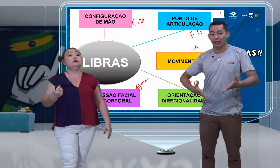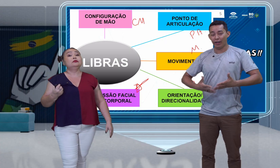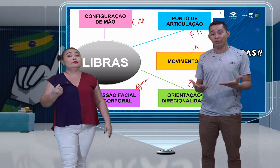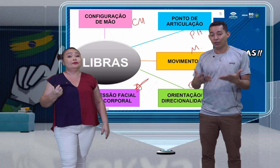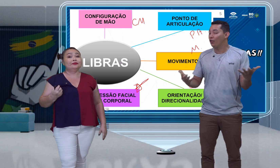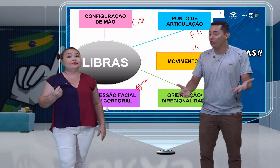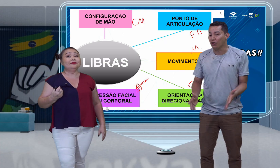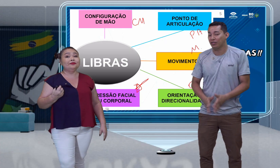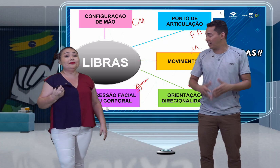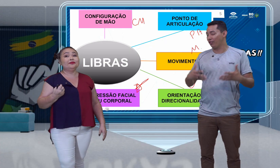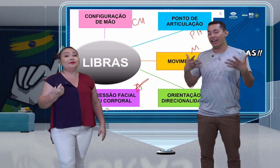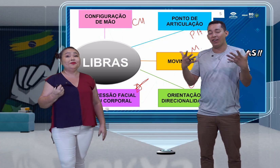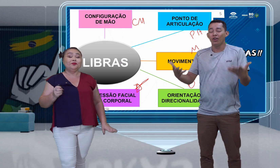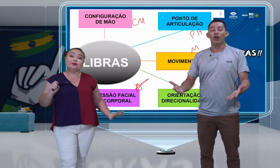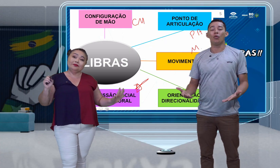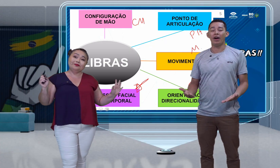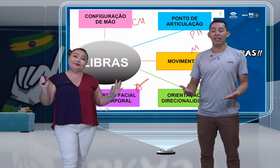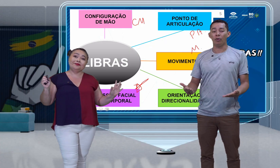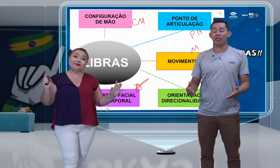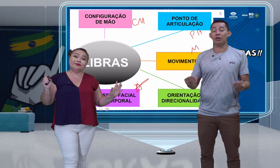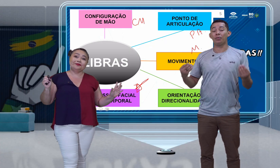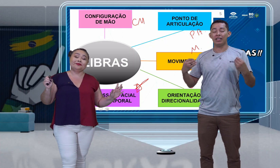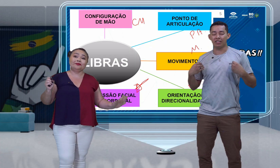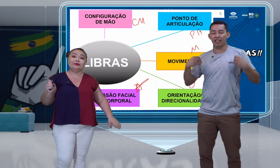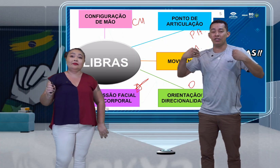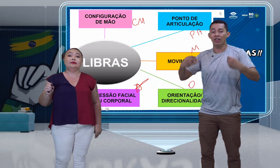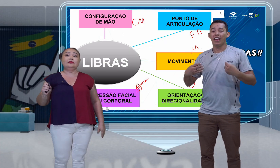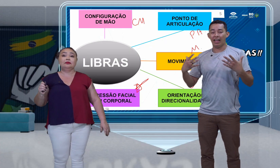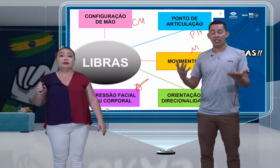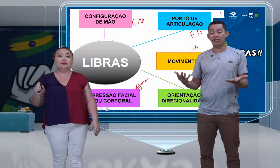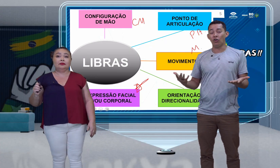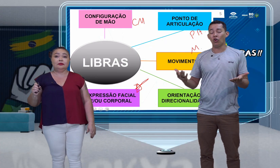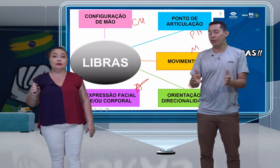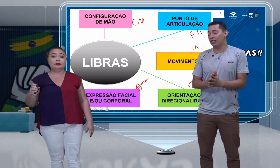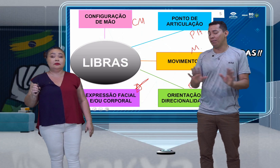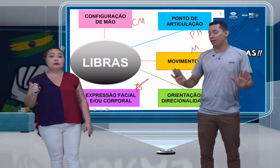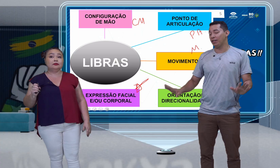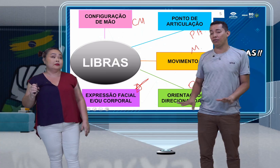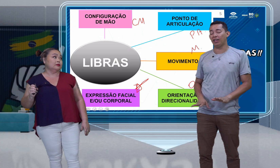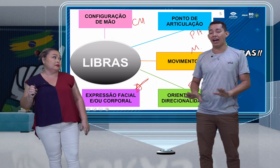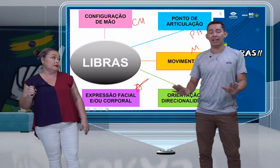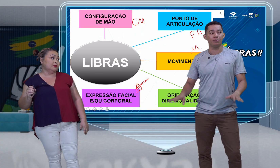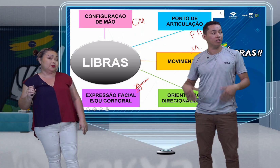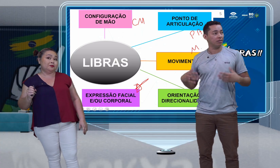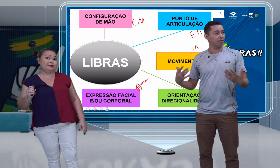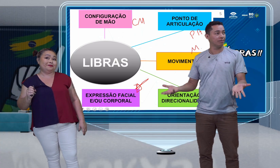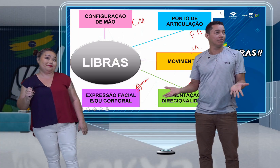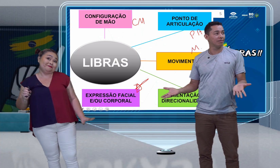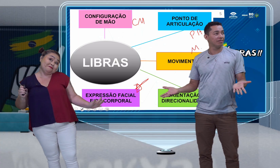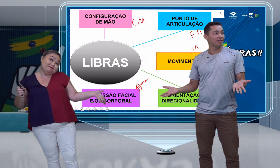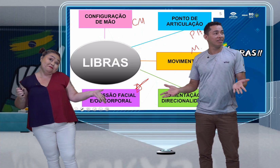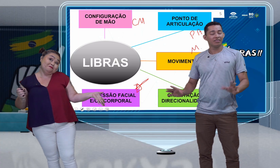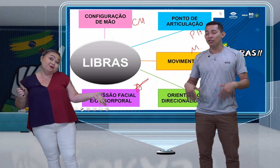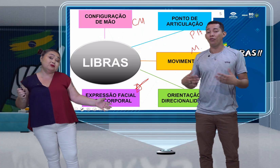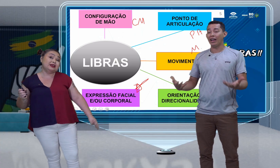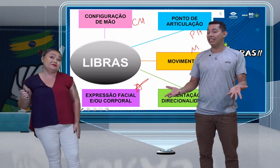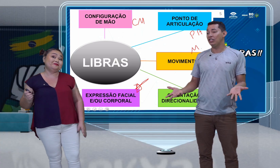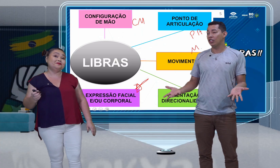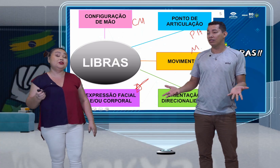que eu estou em dúvida, que eu quero uma resposta. Não preciso relacionar o corpo. Se eu simplesmente virar as mãos, não faz sentido. Não